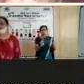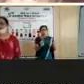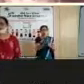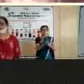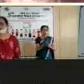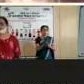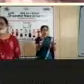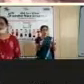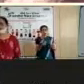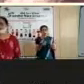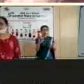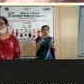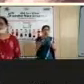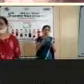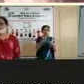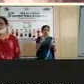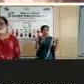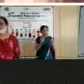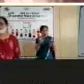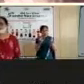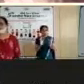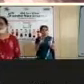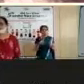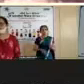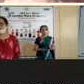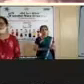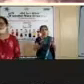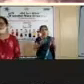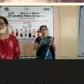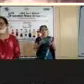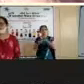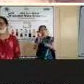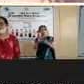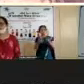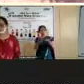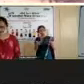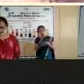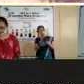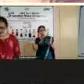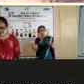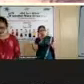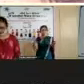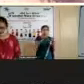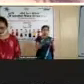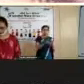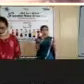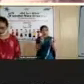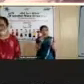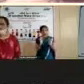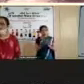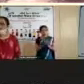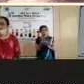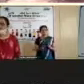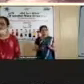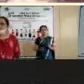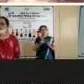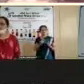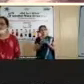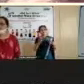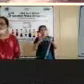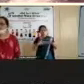सामना कर रहे हैं और मुझे विश्वास है कि पूर्वोत्तर के दिव्यांगजन भी इसमें अपवाद नहीं है। पारंपरिक परिधान प्रदर्शन,